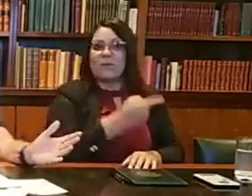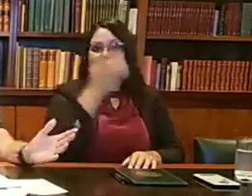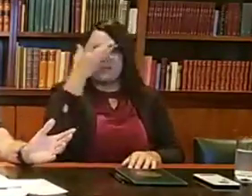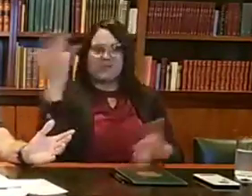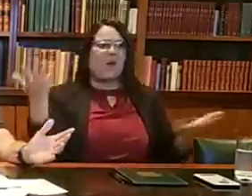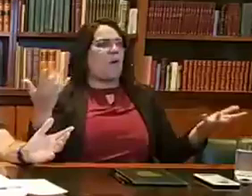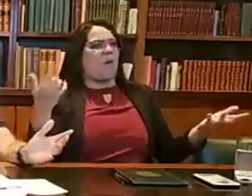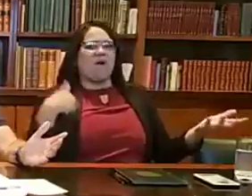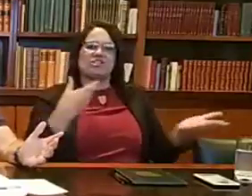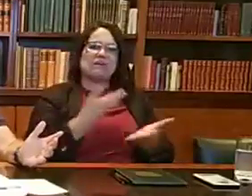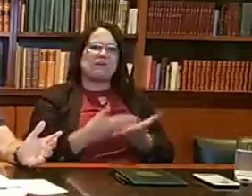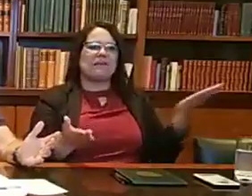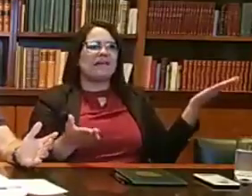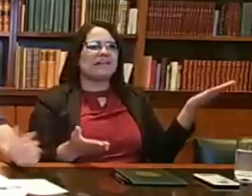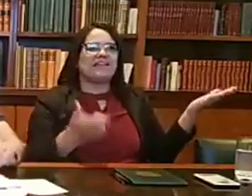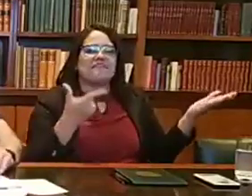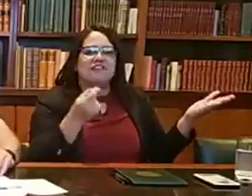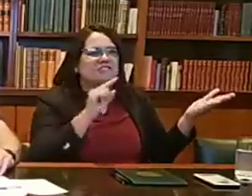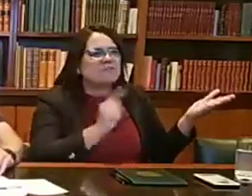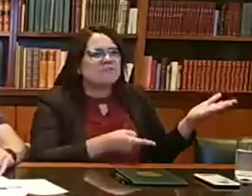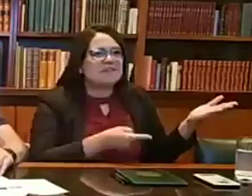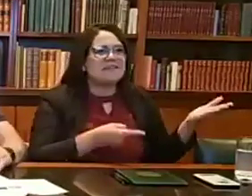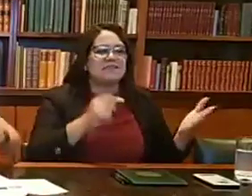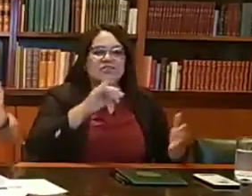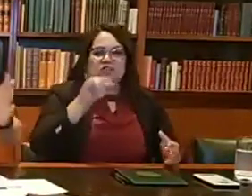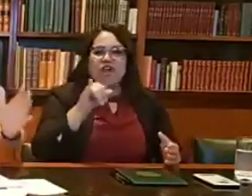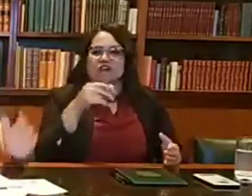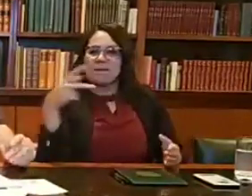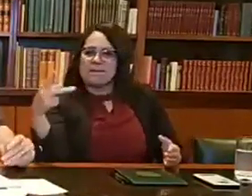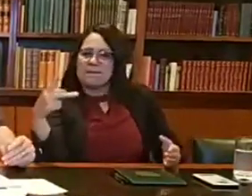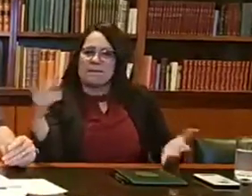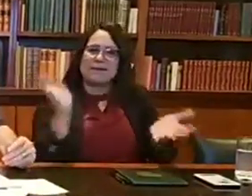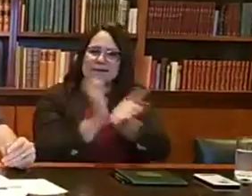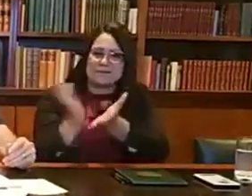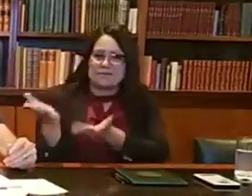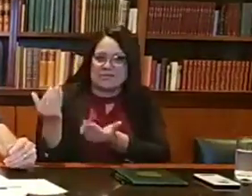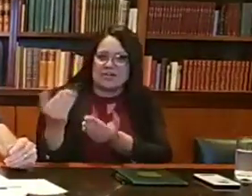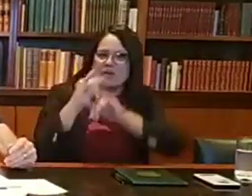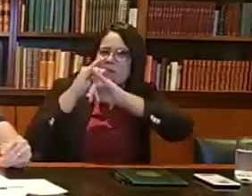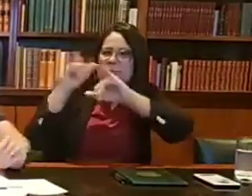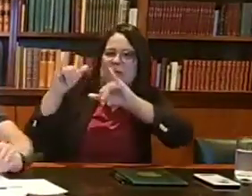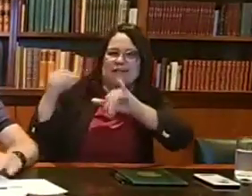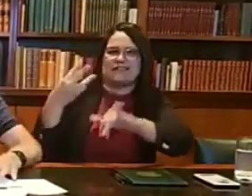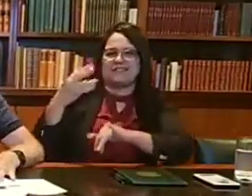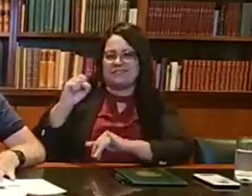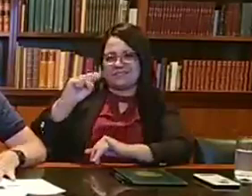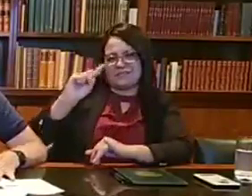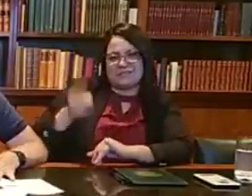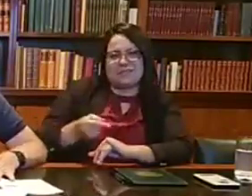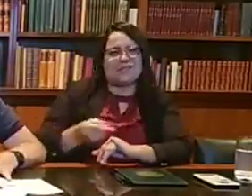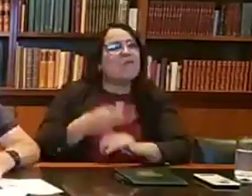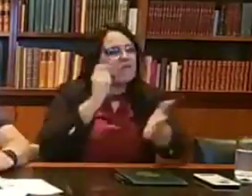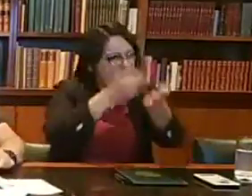perdendo para a Jovem Pan. Jovem Pan está... Vou cobrar direito de imagem da Jovem Pan.